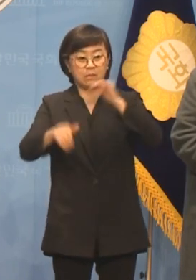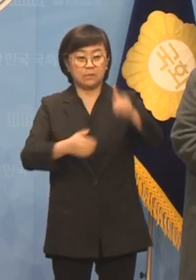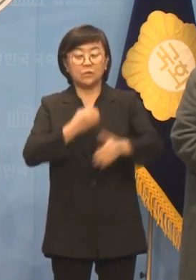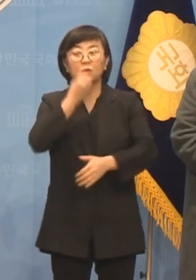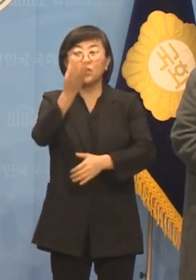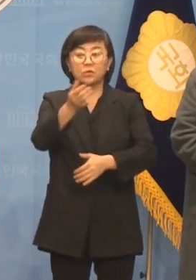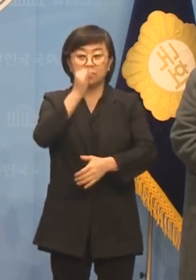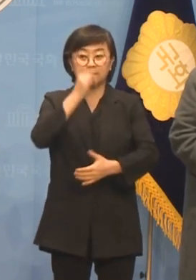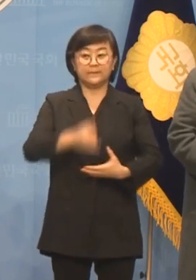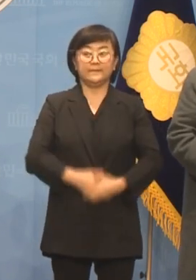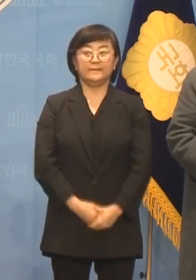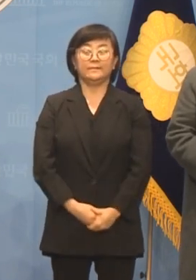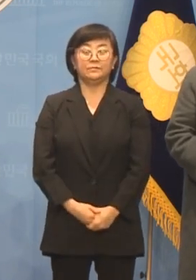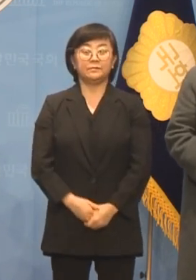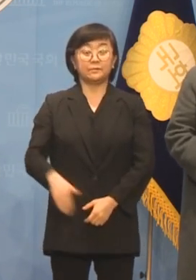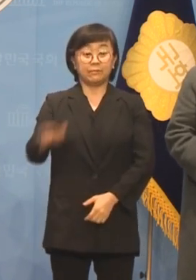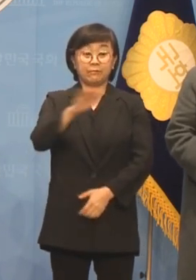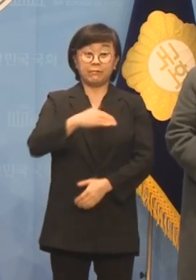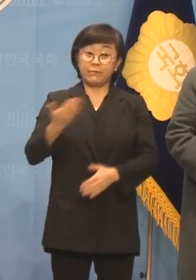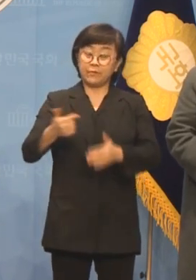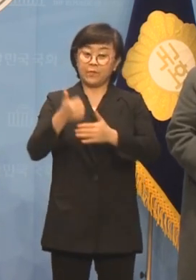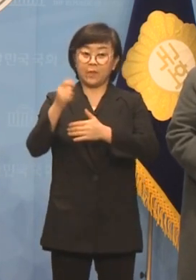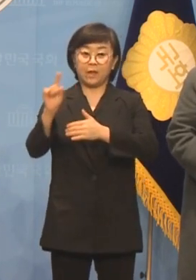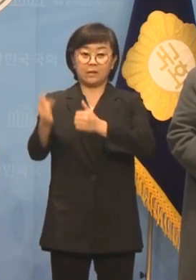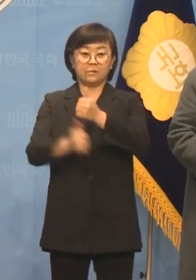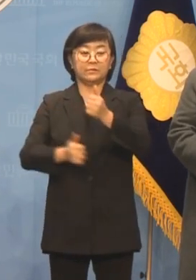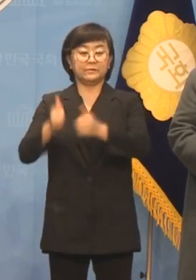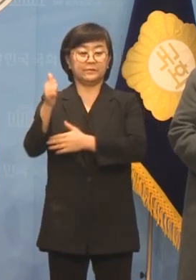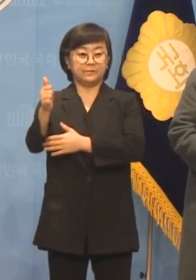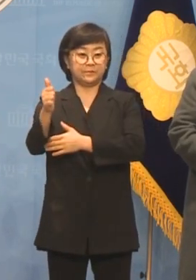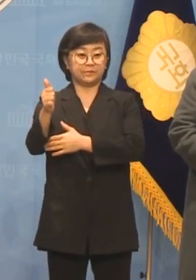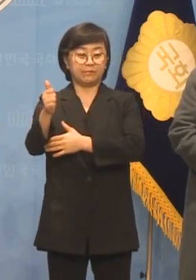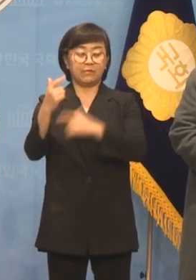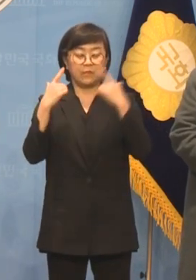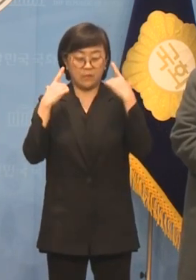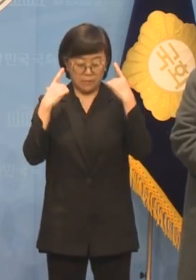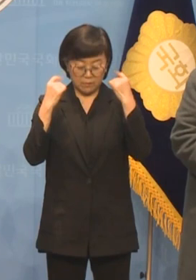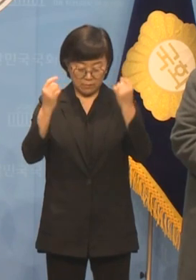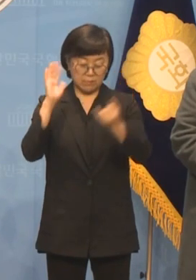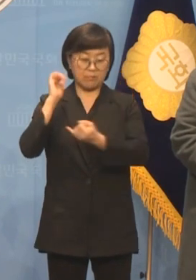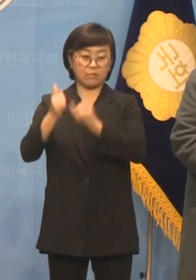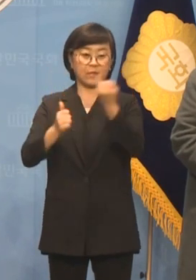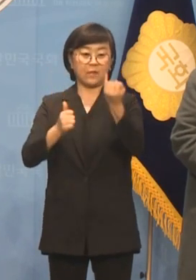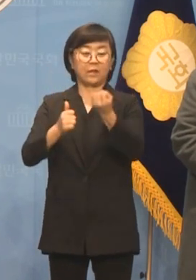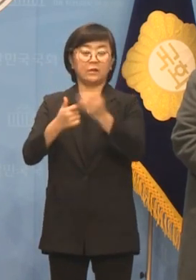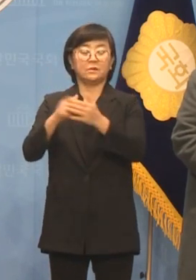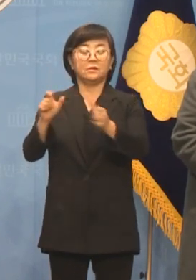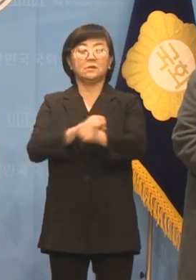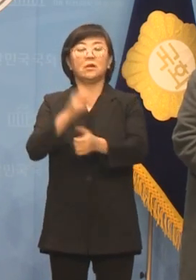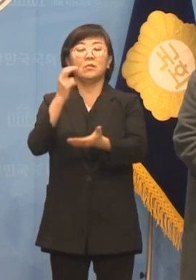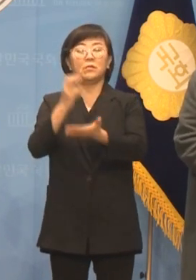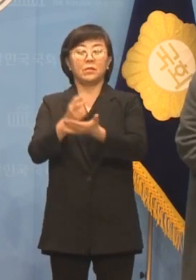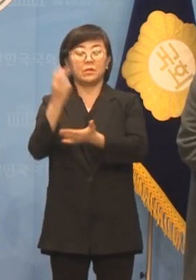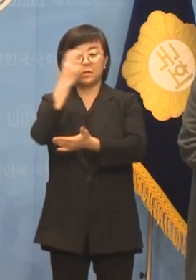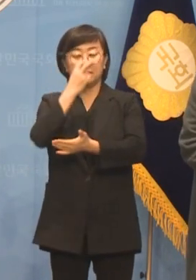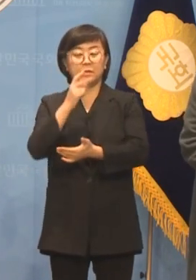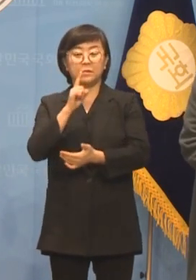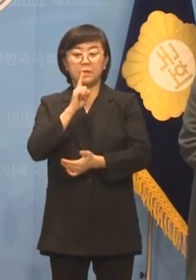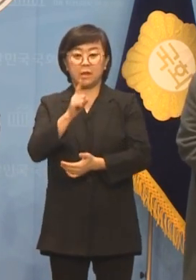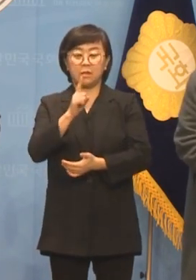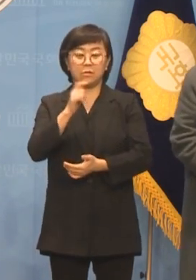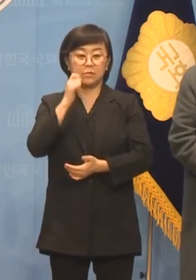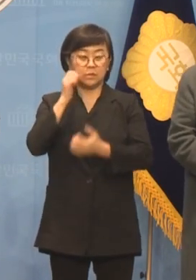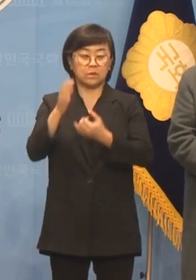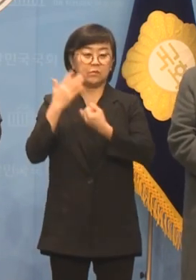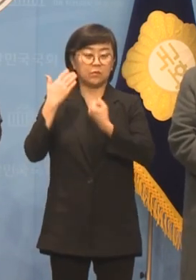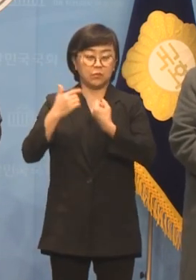꼴이 되었는데요. 저희는 그러나 한동훈 비대위원장도 여전히 김건희 특검법이란 말조차 못하고 또 본인